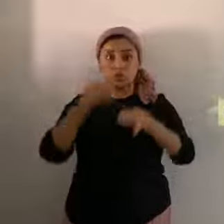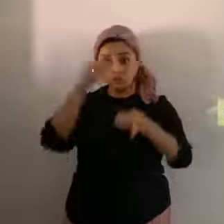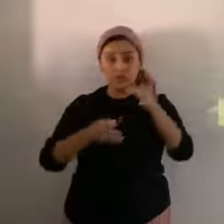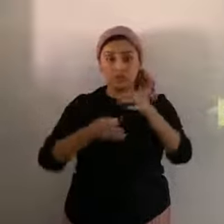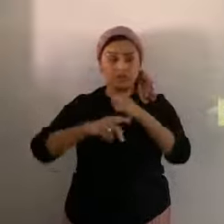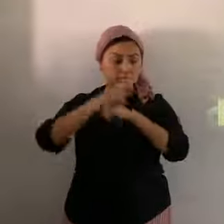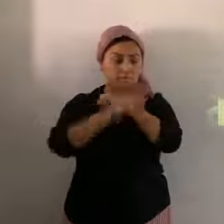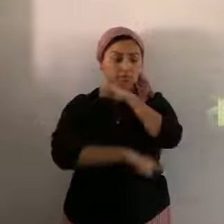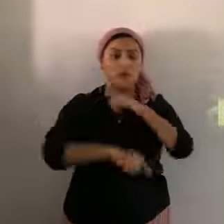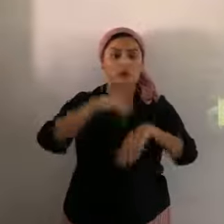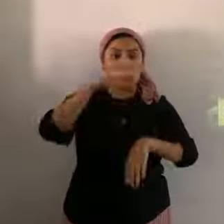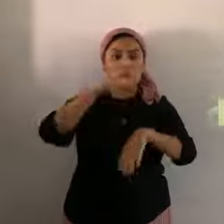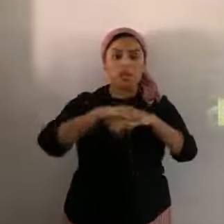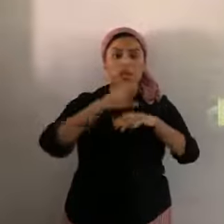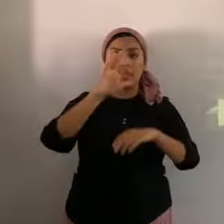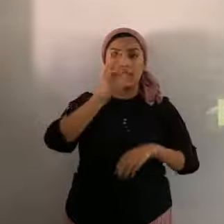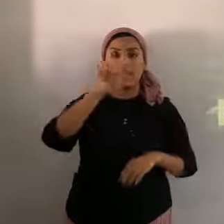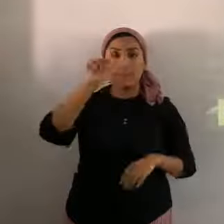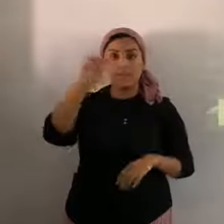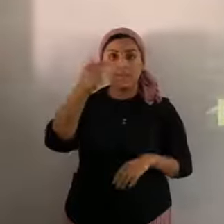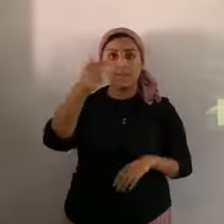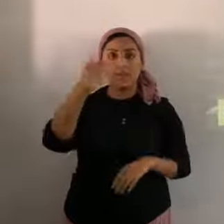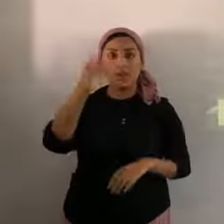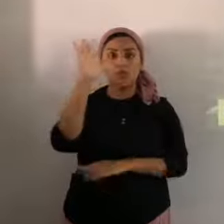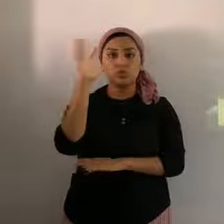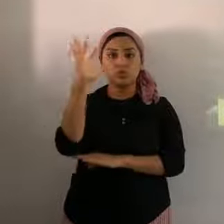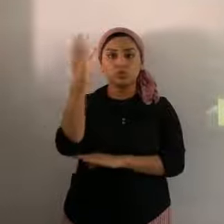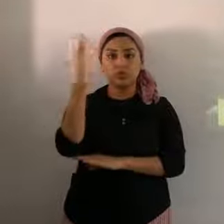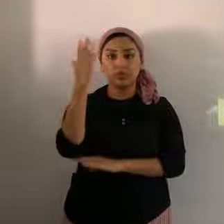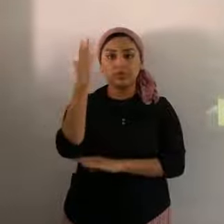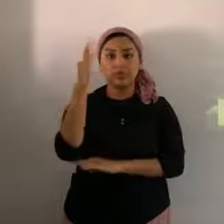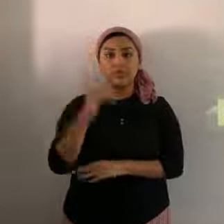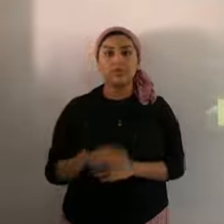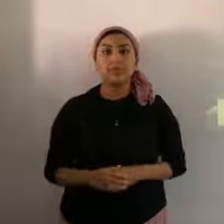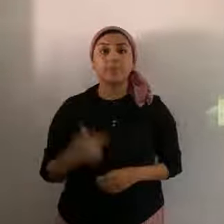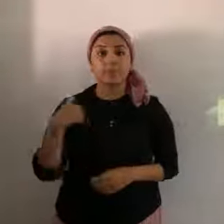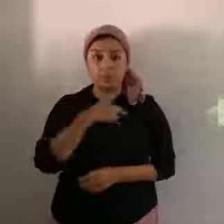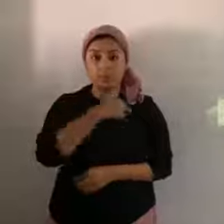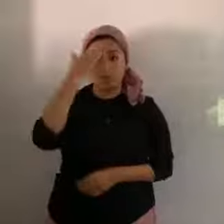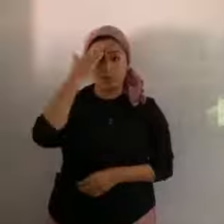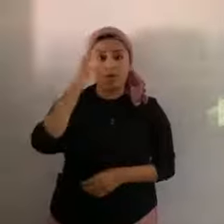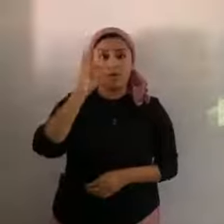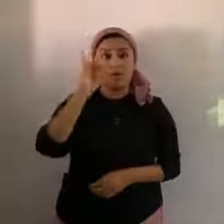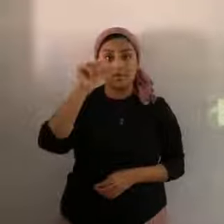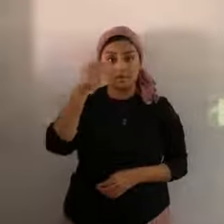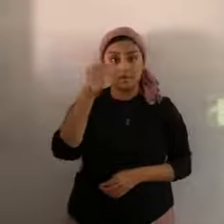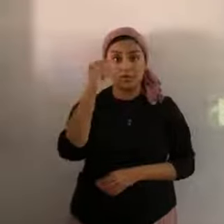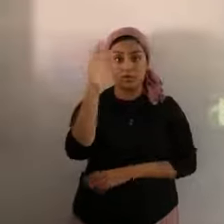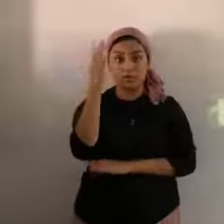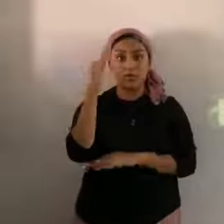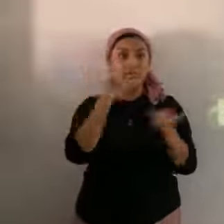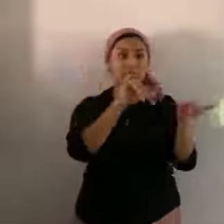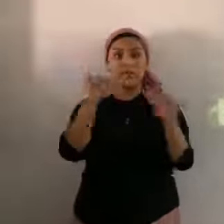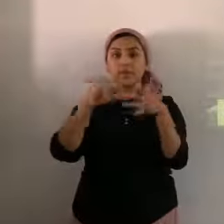higuera. Juicio sobre la higuera. Sabemos que la higuera representa a